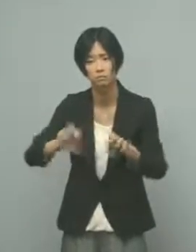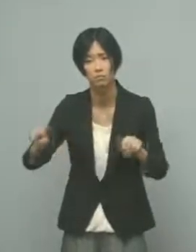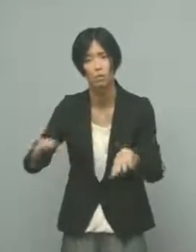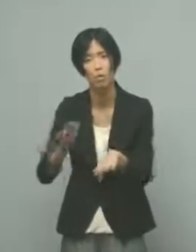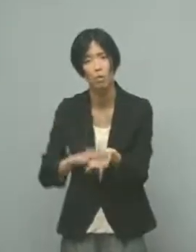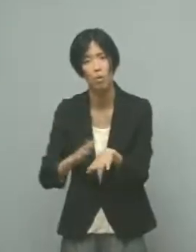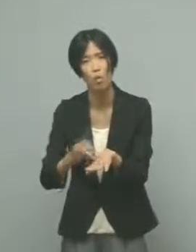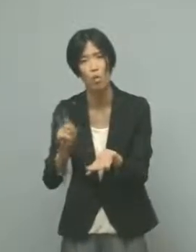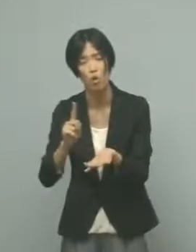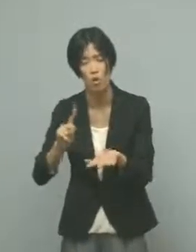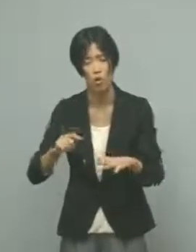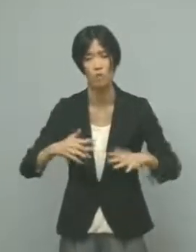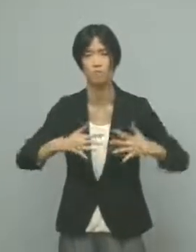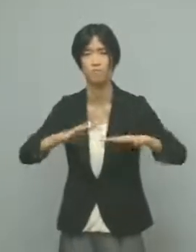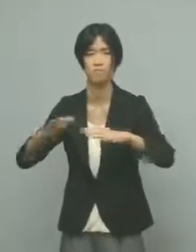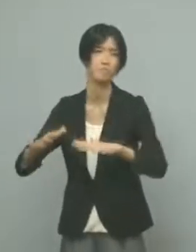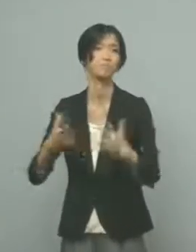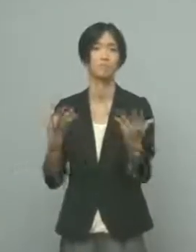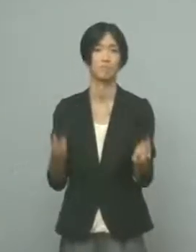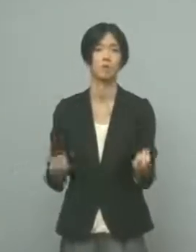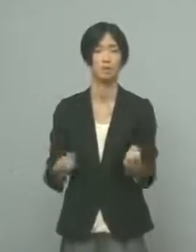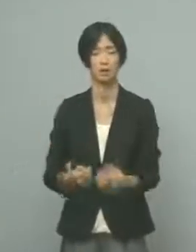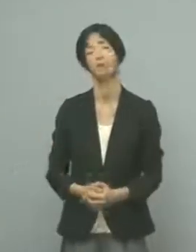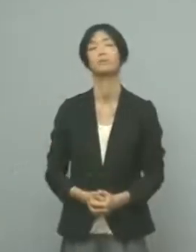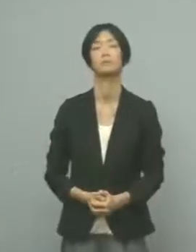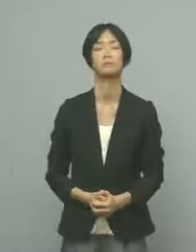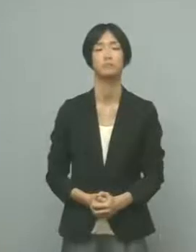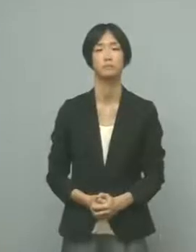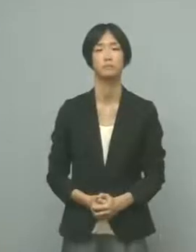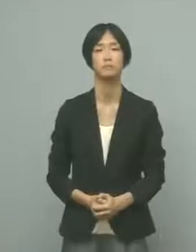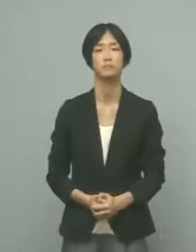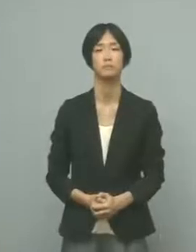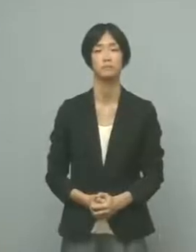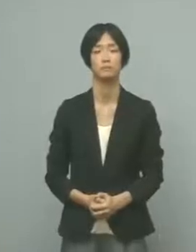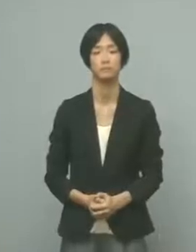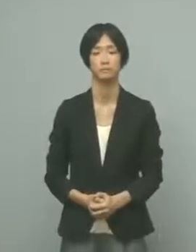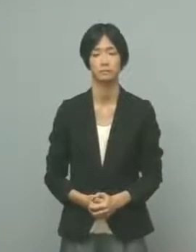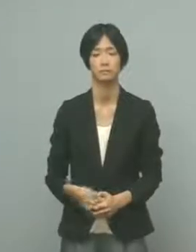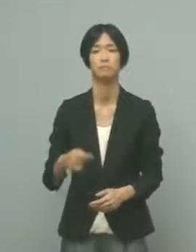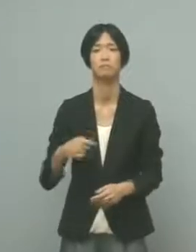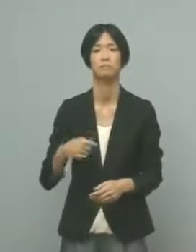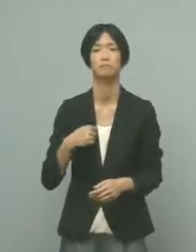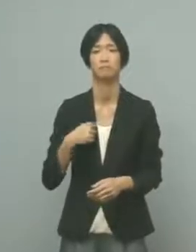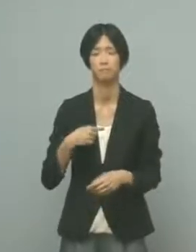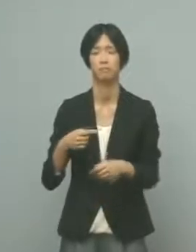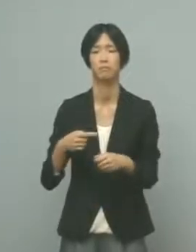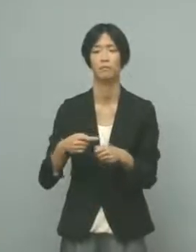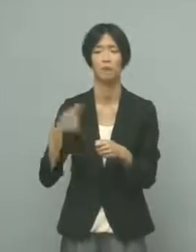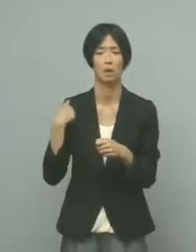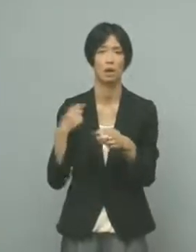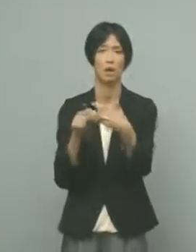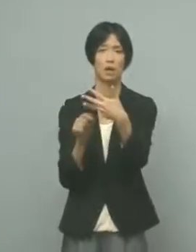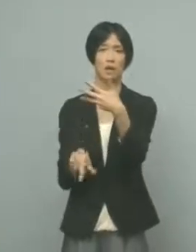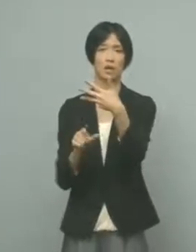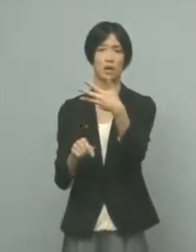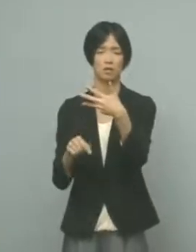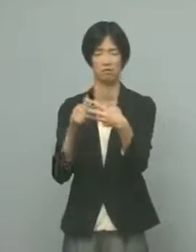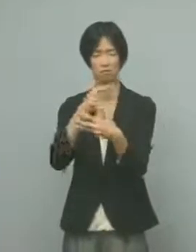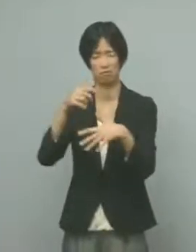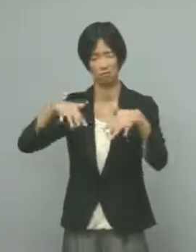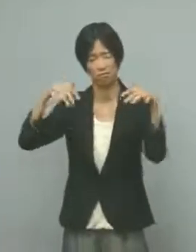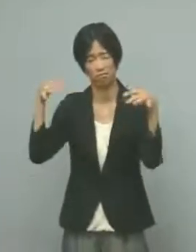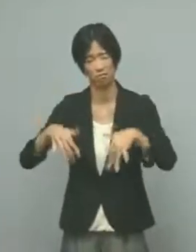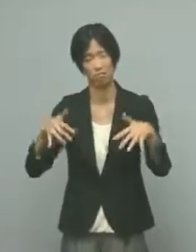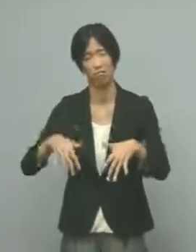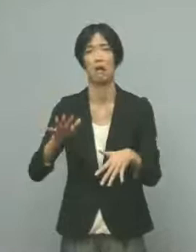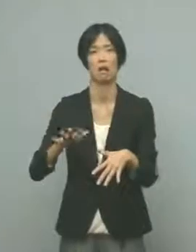取り組みを協議したところであります。本県におきましても、昨年8月の豪雨の際